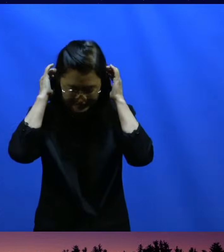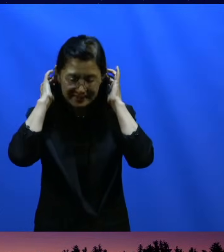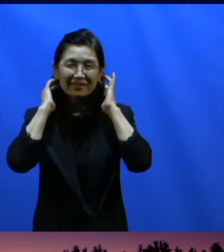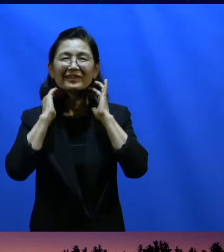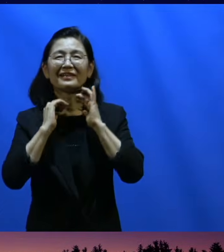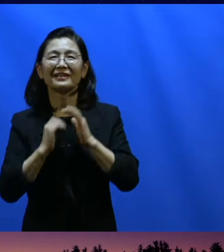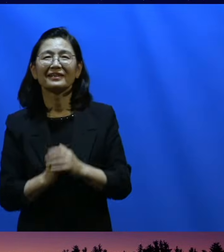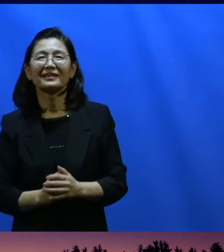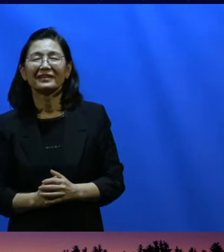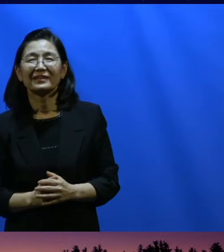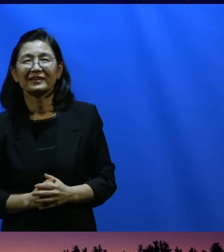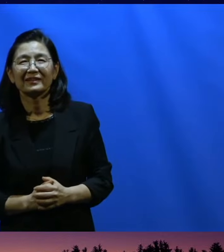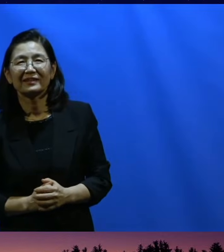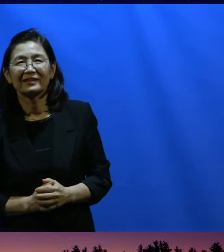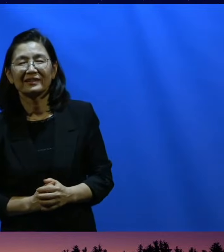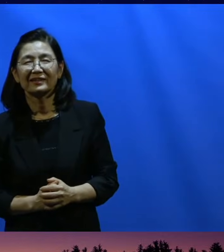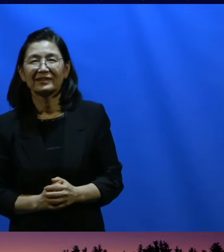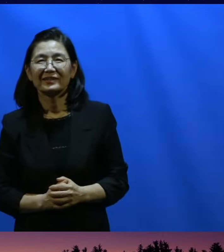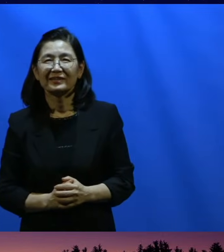났네.